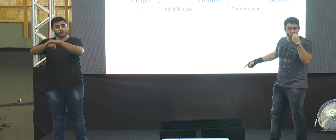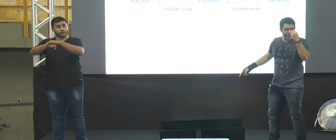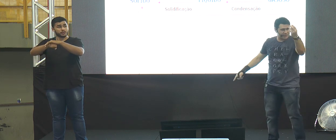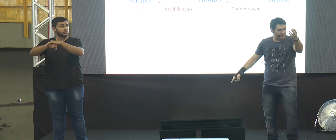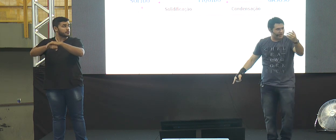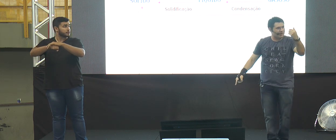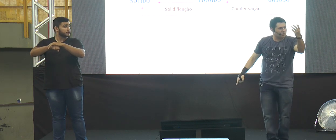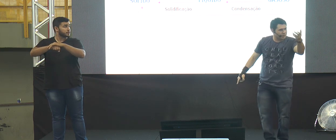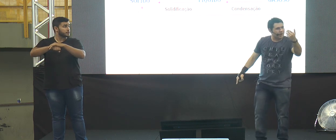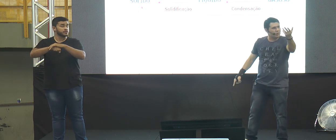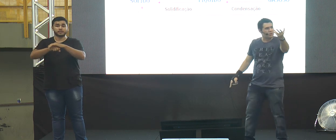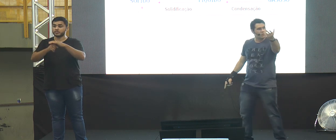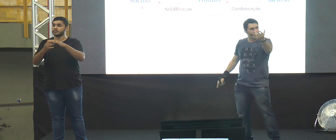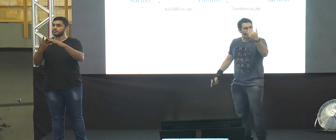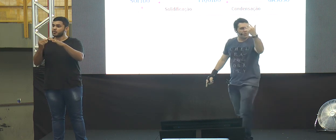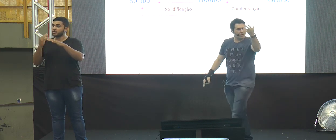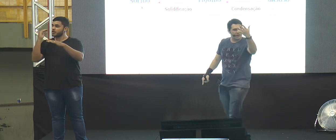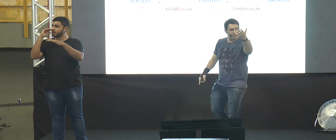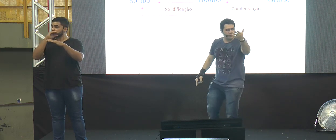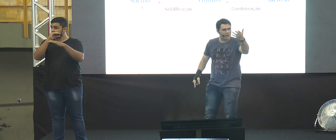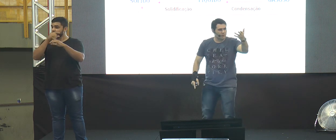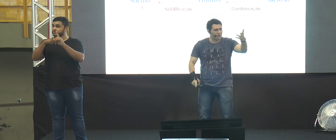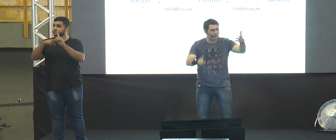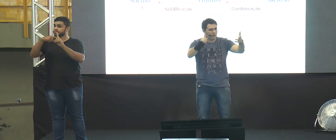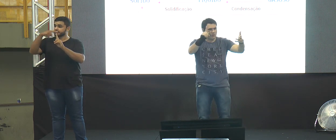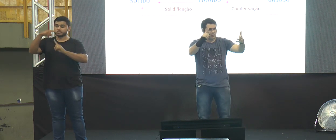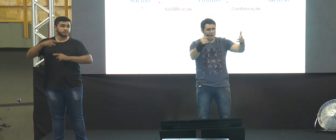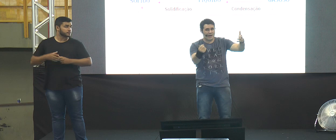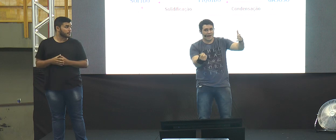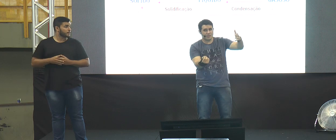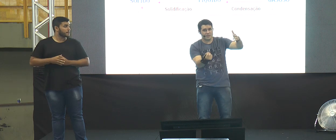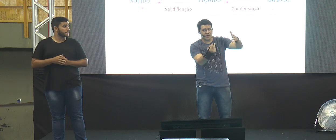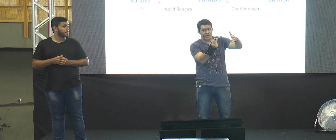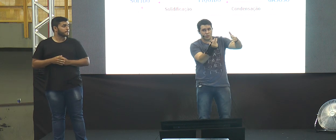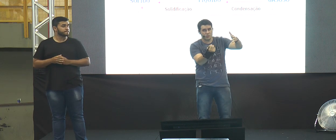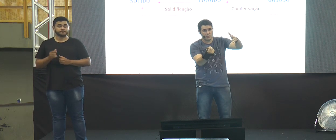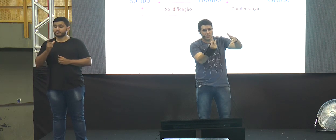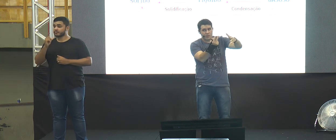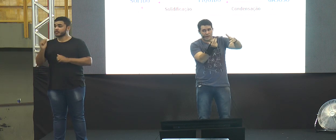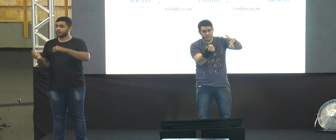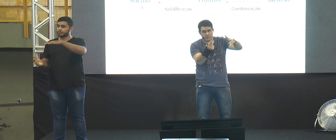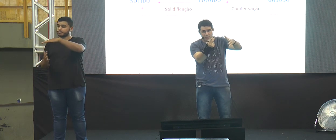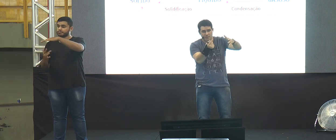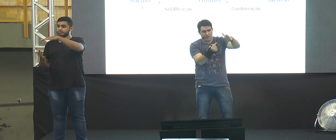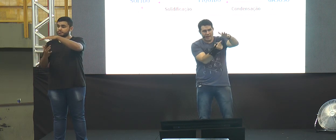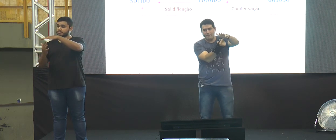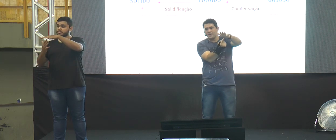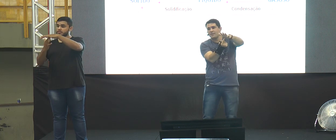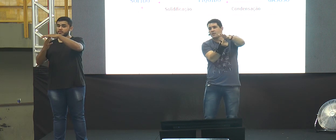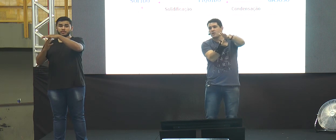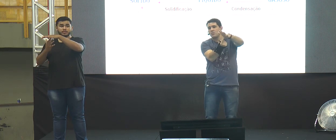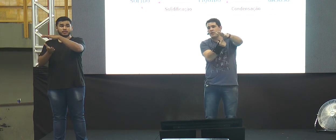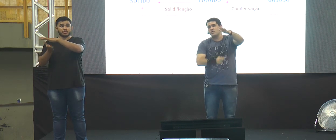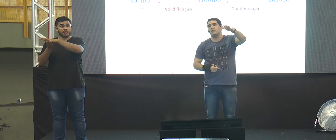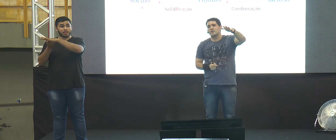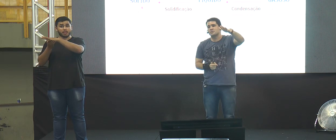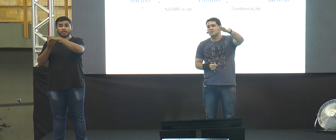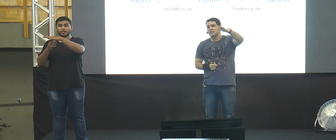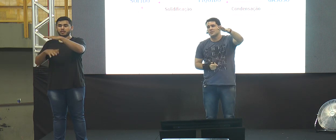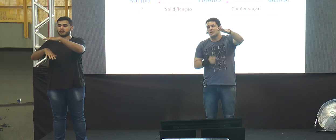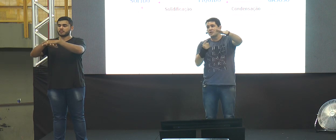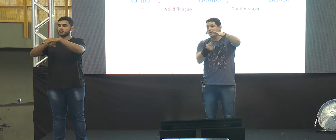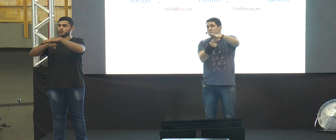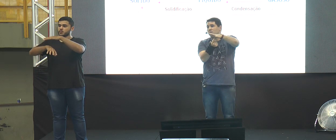momento ele começa a liberar muito calor. Como libera muito calor? Ó, a água saindo é o sistema, a minha mão é o